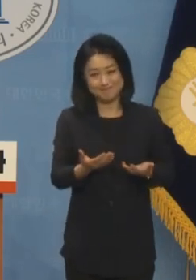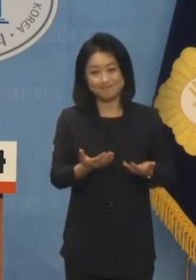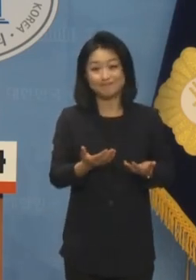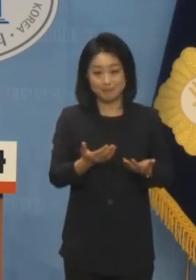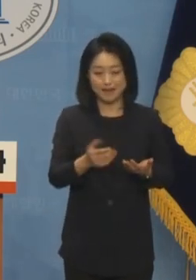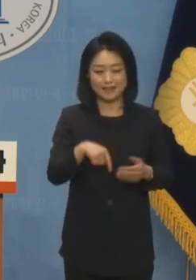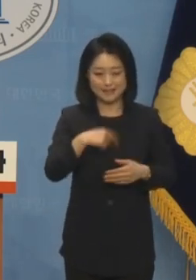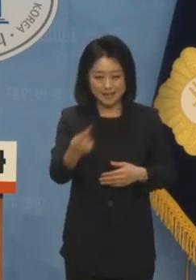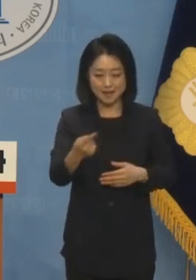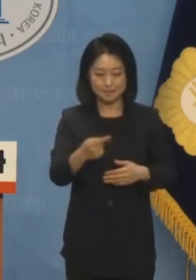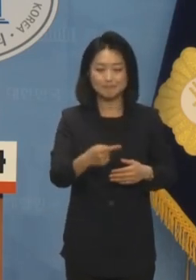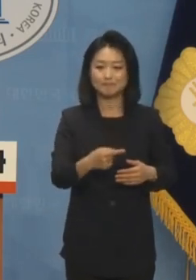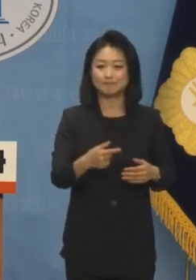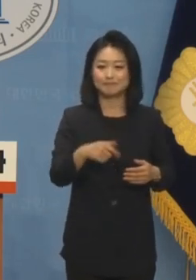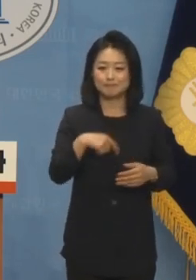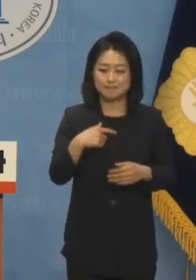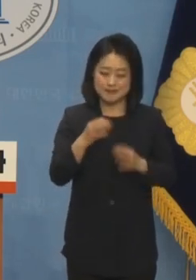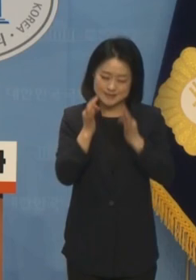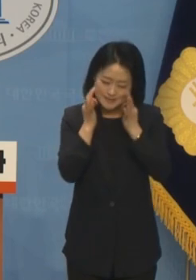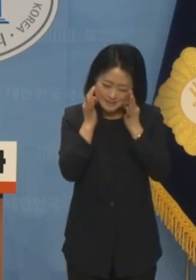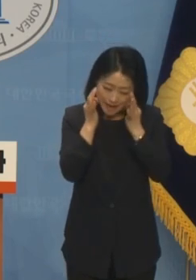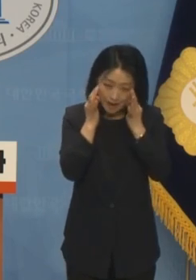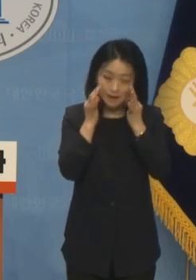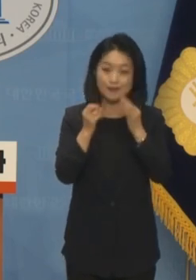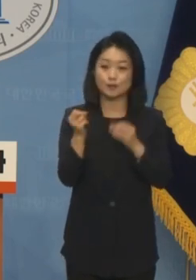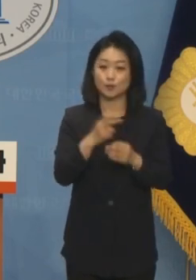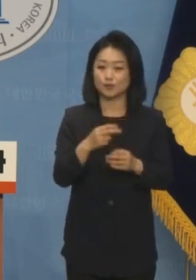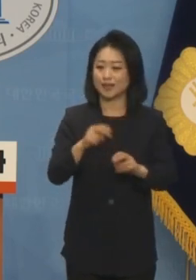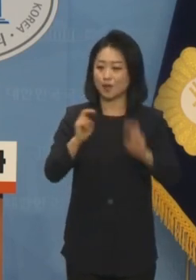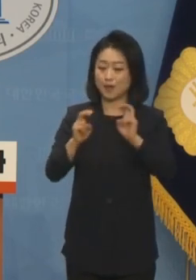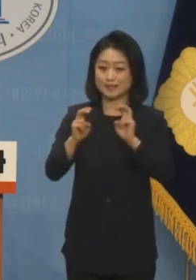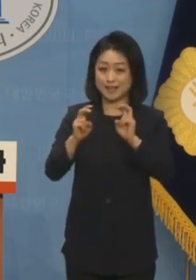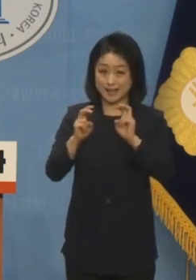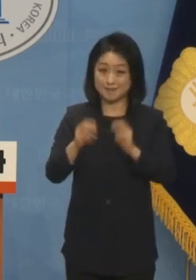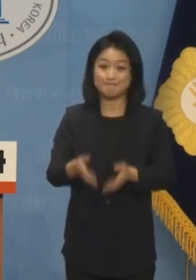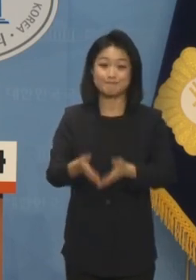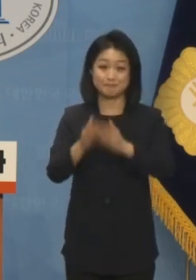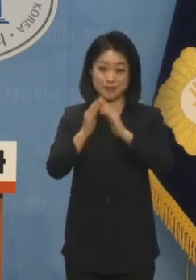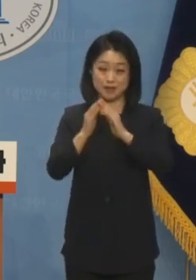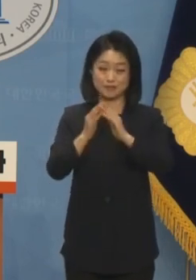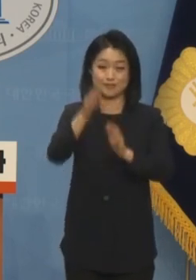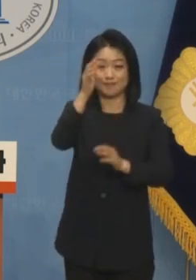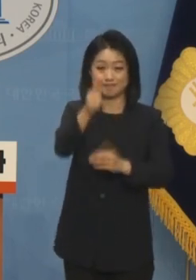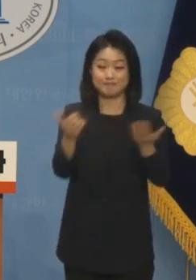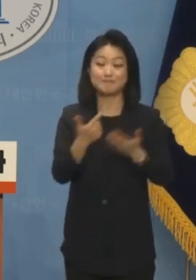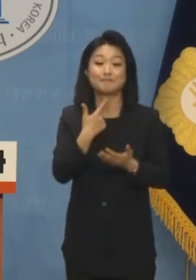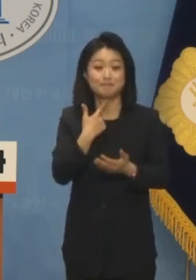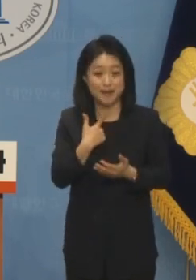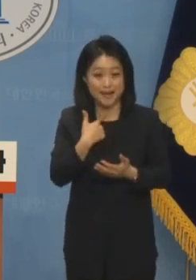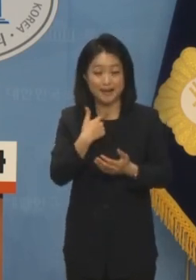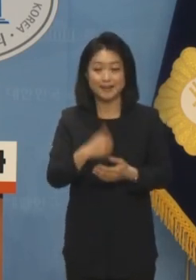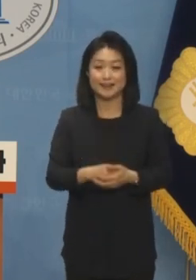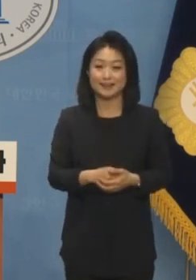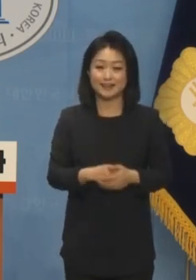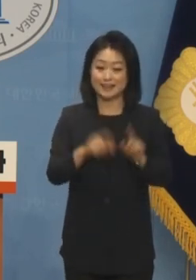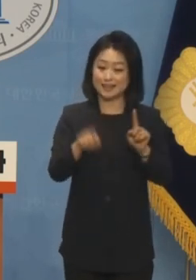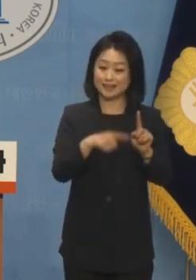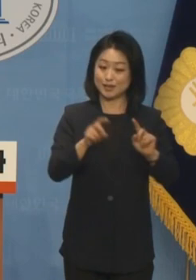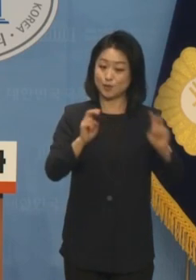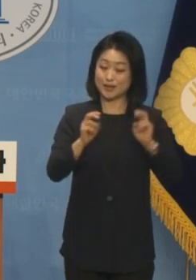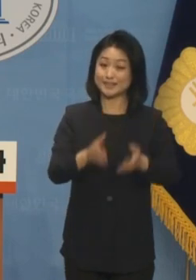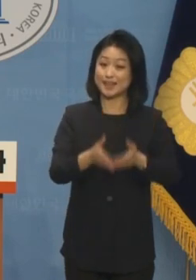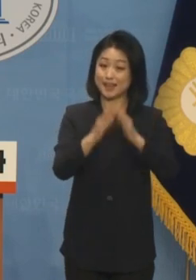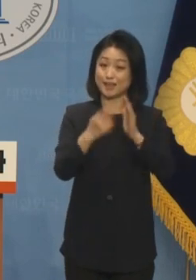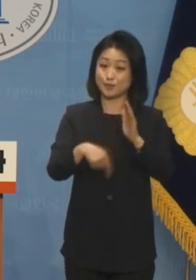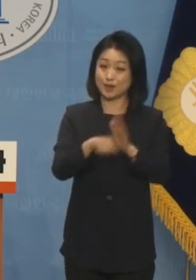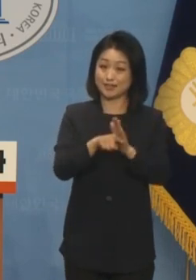다시 공부했고 손수 기업을 만들어 CEO로 발돋움했습니다. 조그마한 1인 기업을